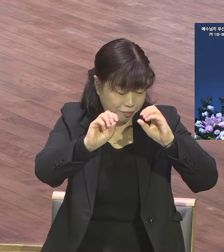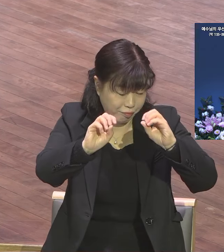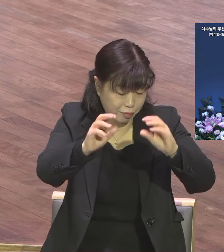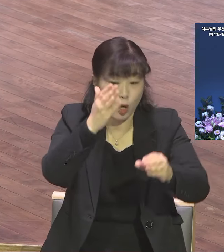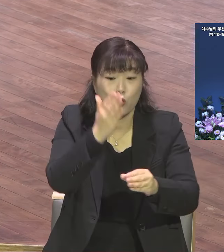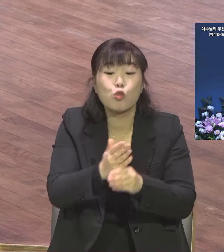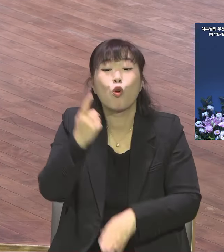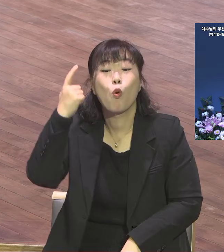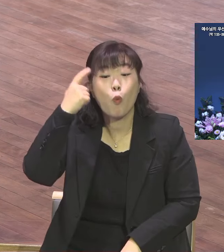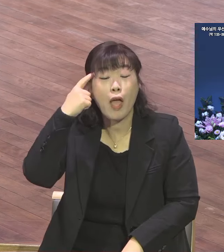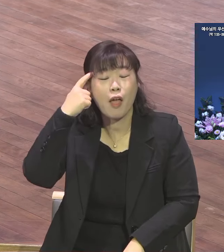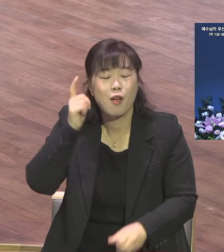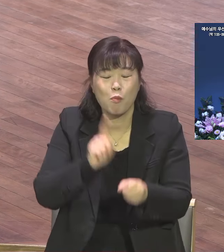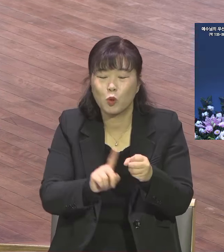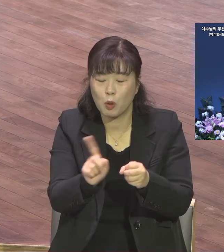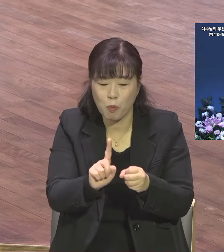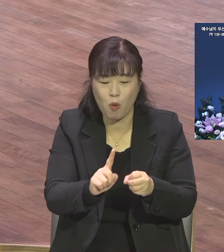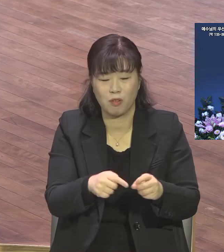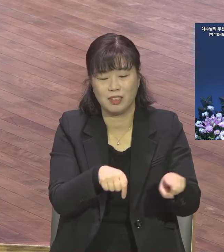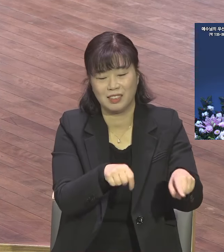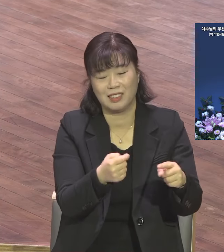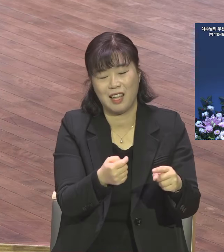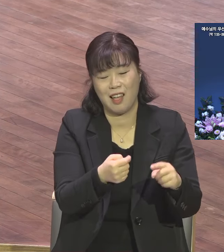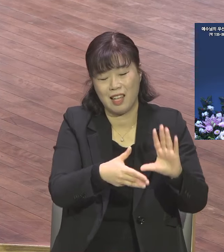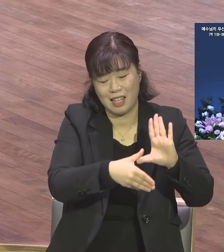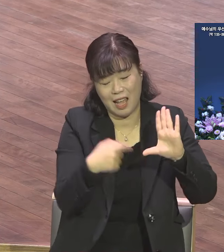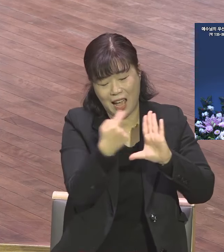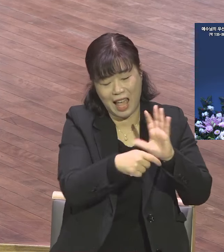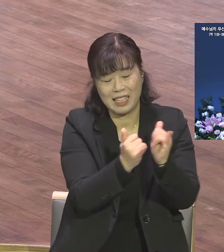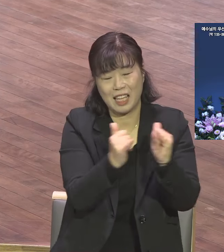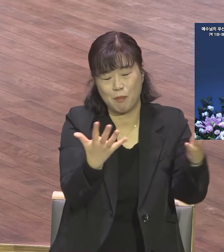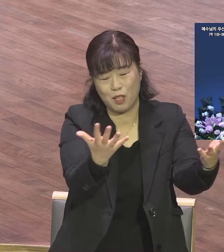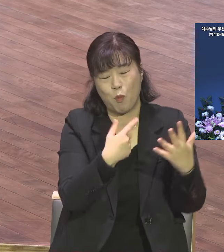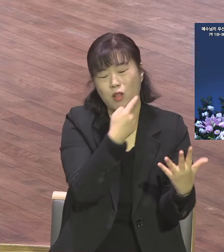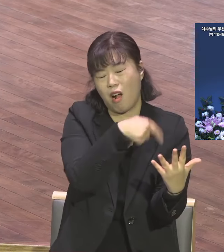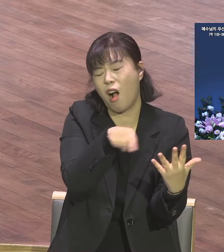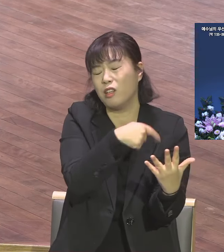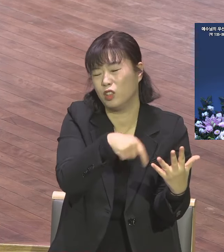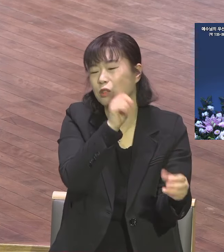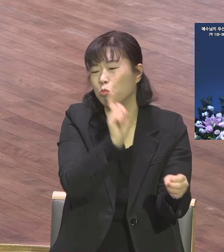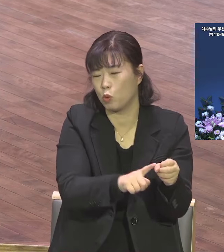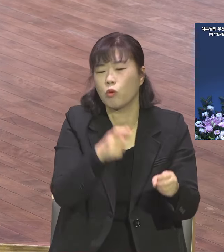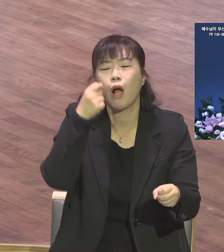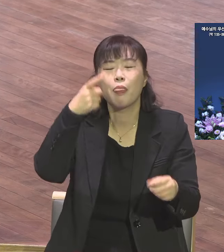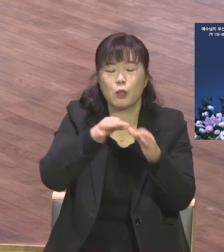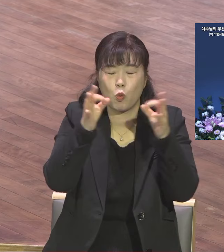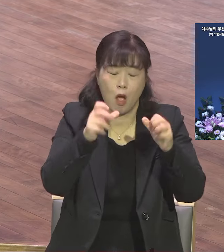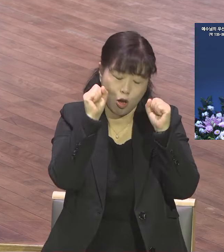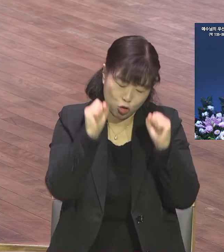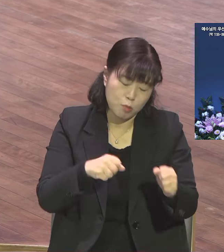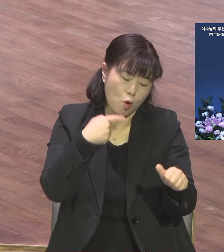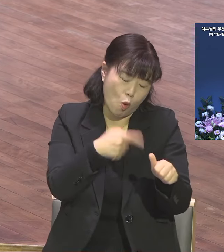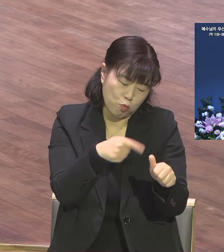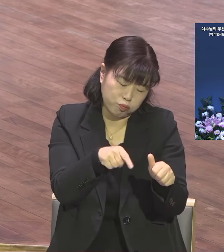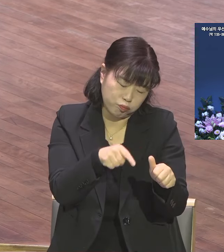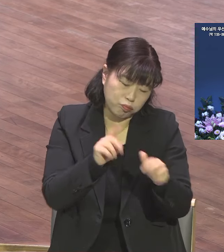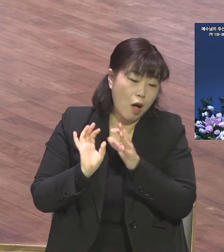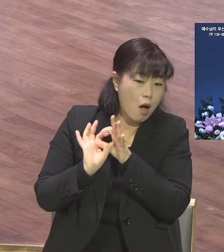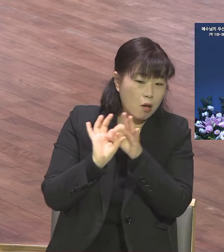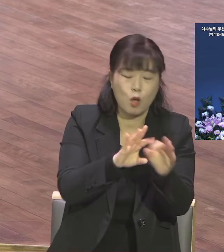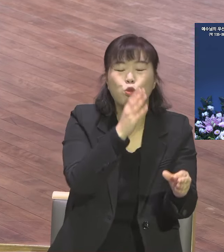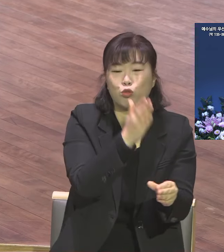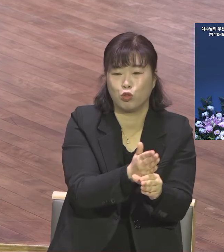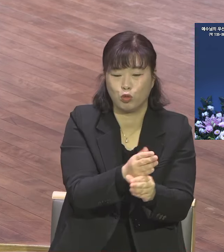하고 있습니다. 우리 파송되어 있는 우리 선교현태가 있는 필리핀 거기도